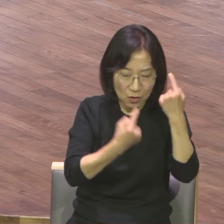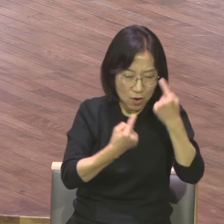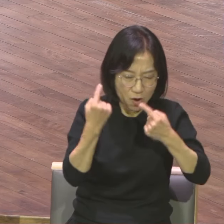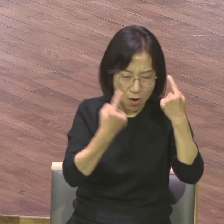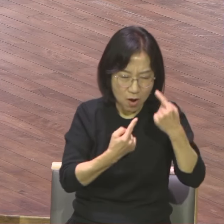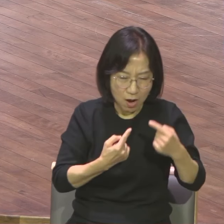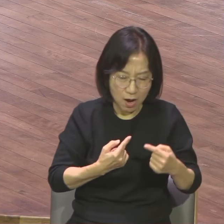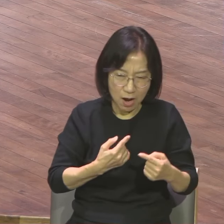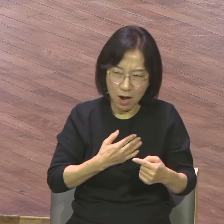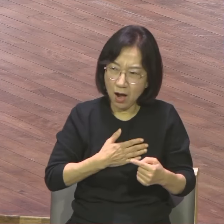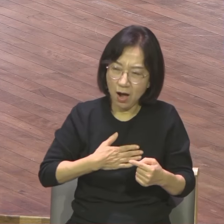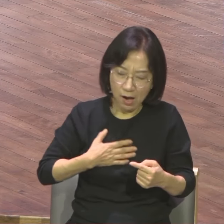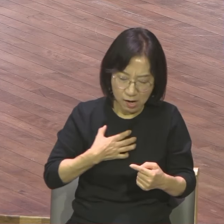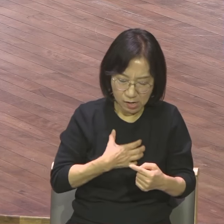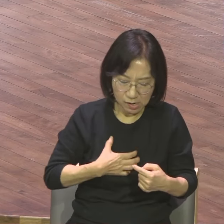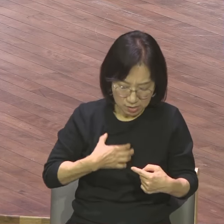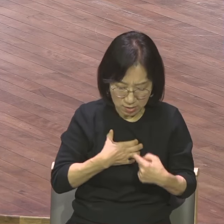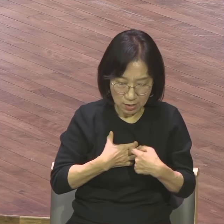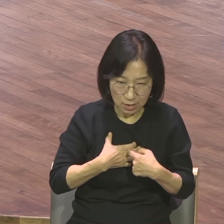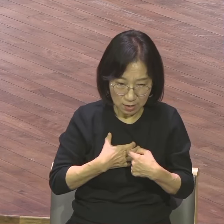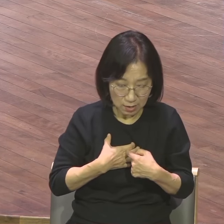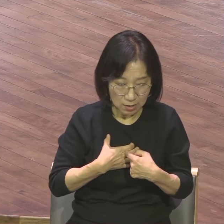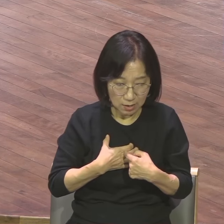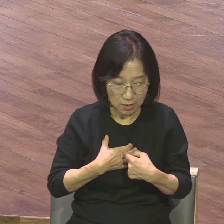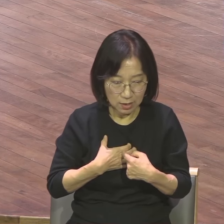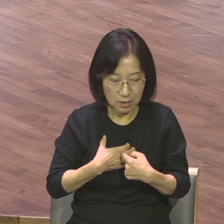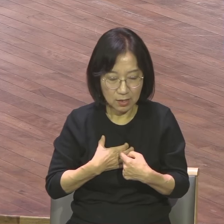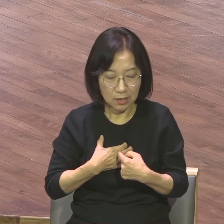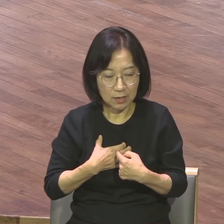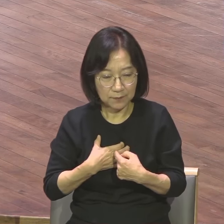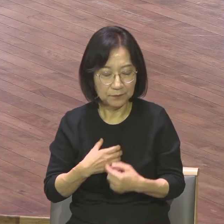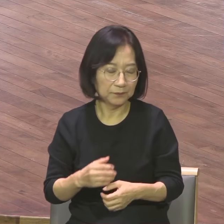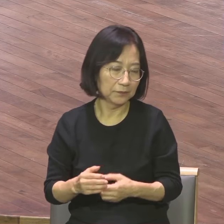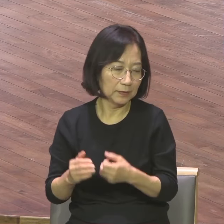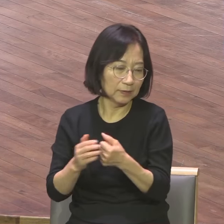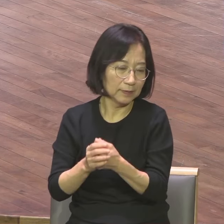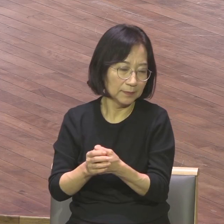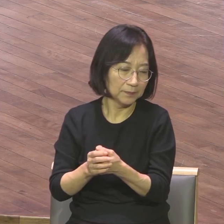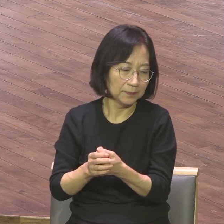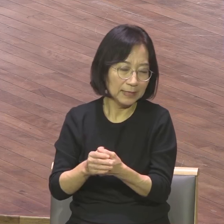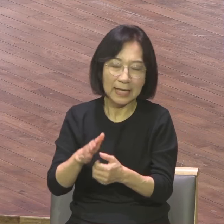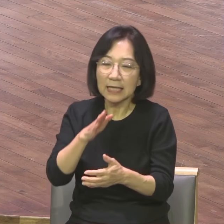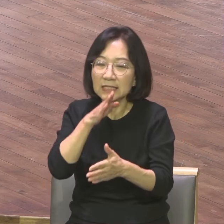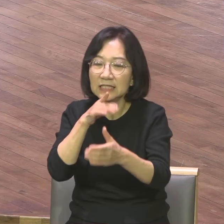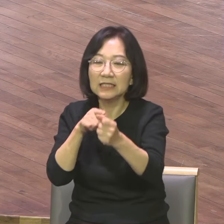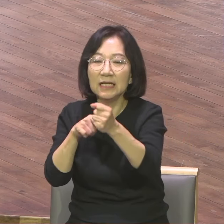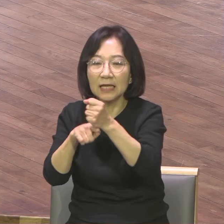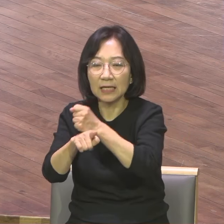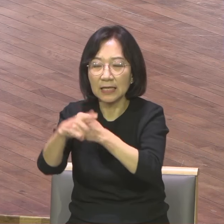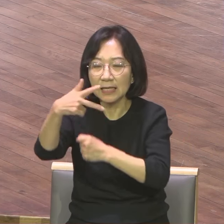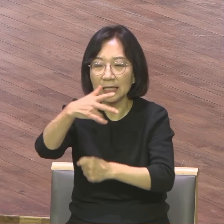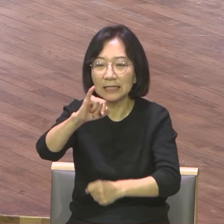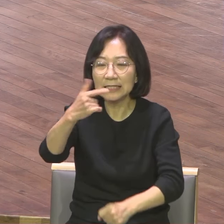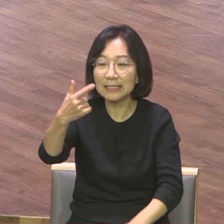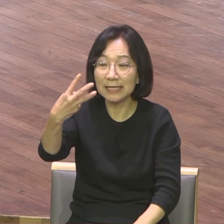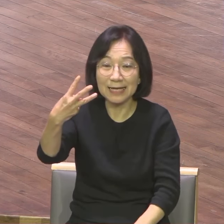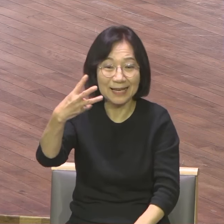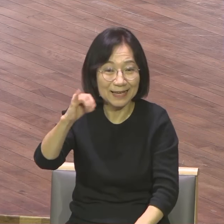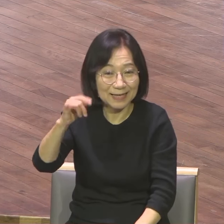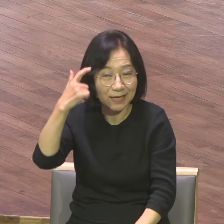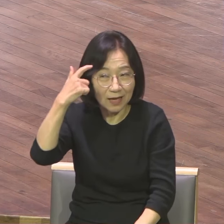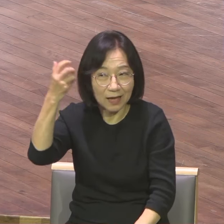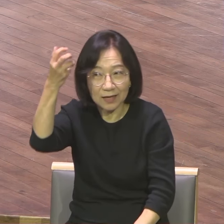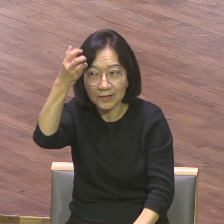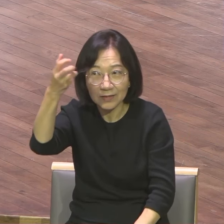것입니다. 잘못된 길로 가. 이게 뭐에 속는 거지요. 그렇기 때문에 진리의 영이 임하면 우리가 뭐 속지 않지요. 진리의 영이